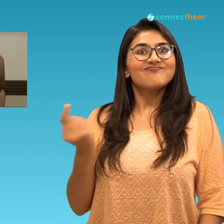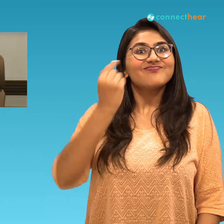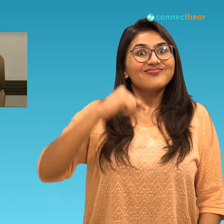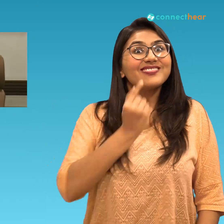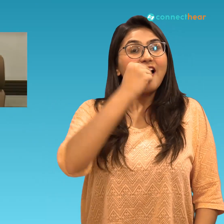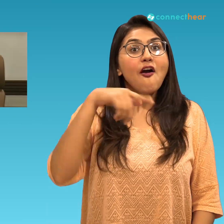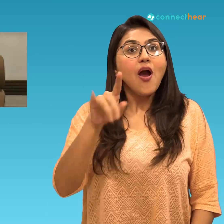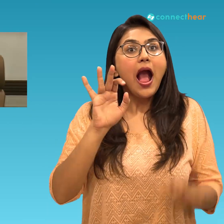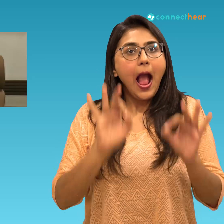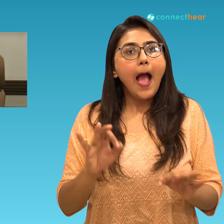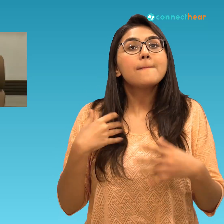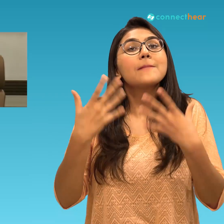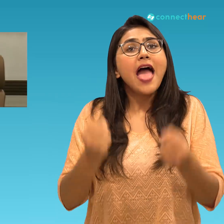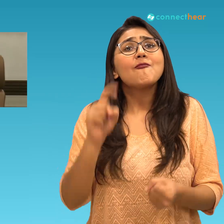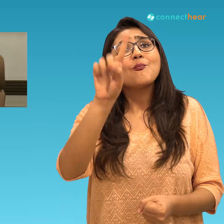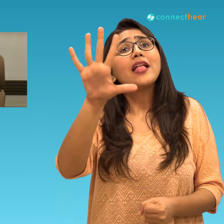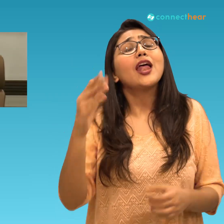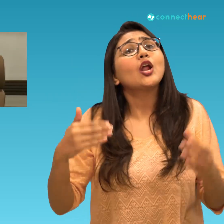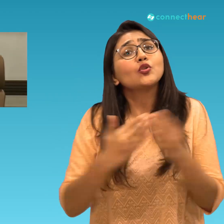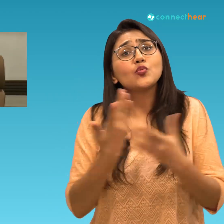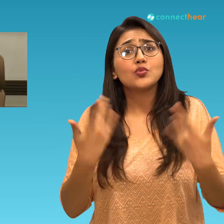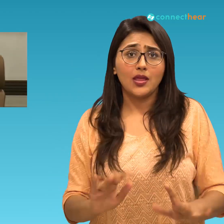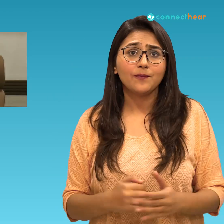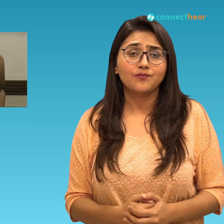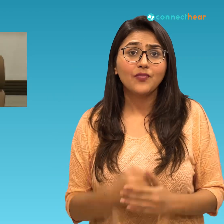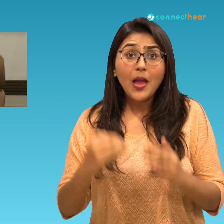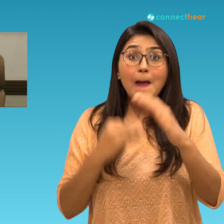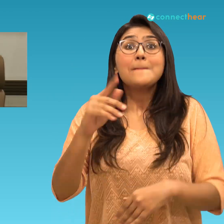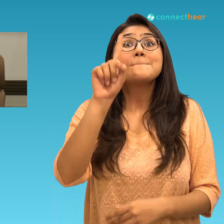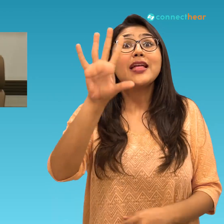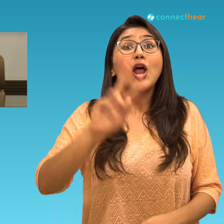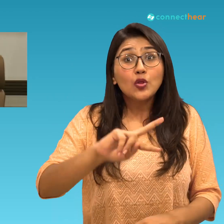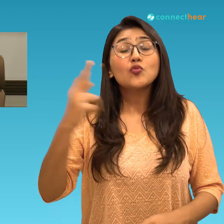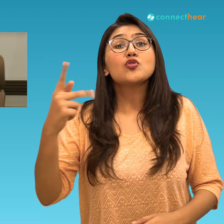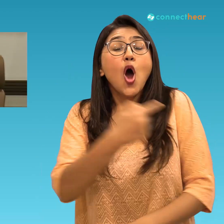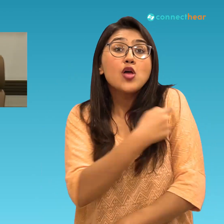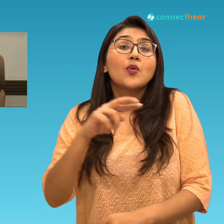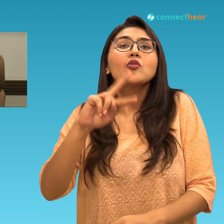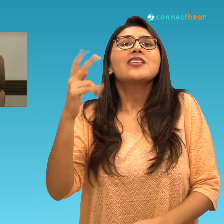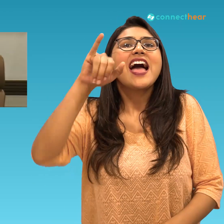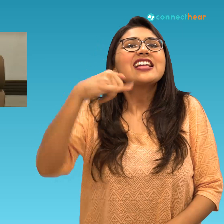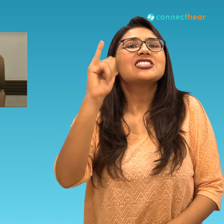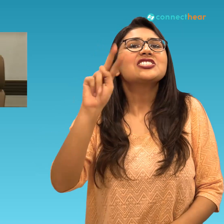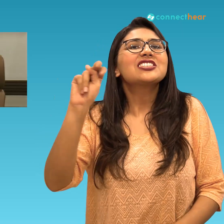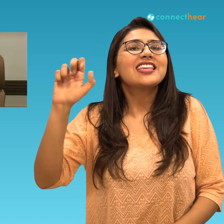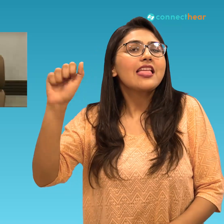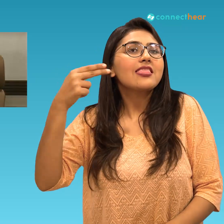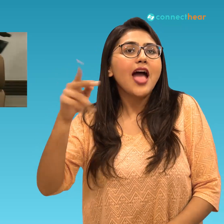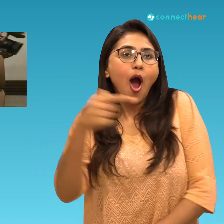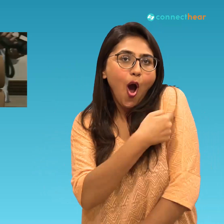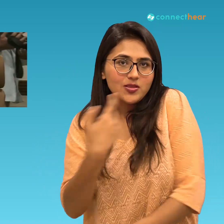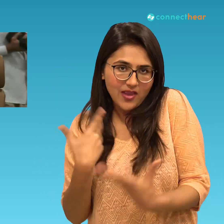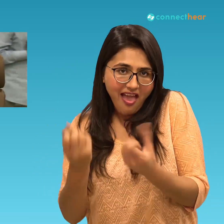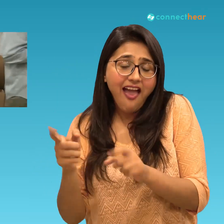طریقے سے 15 نئے وینٹیلیٹرز جو ہیں وہ PKLI میں، اب یہ جنا میں، تو یہ ٹوٹل